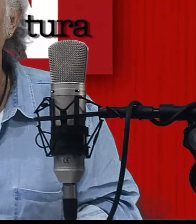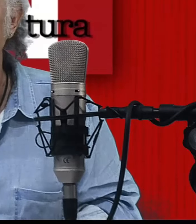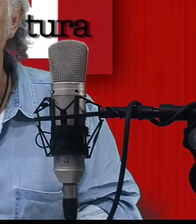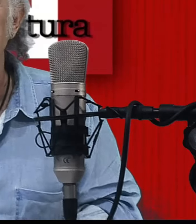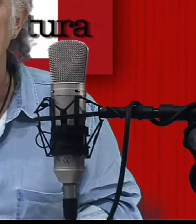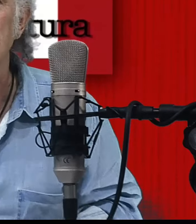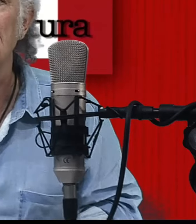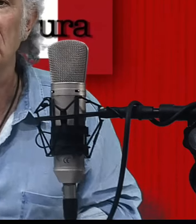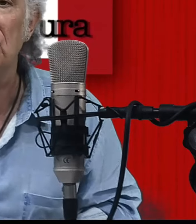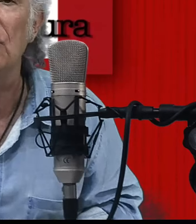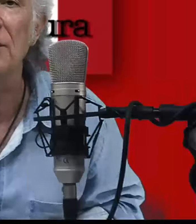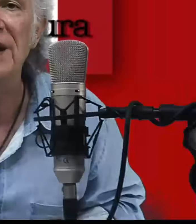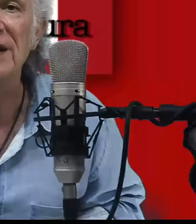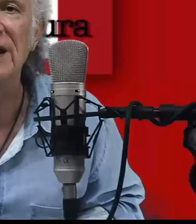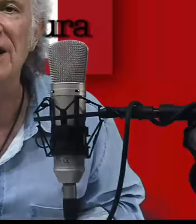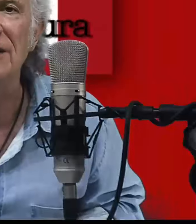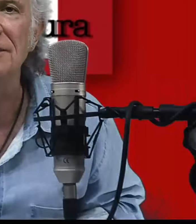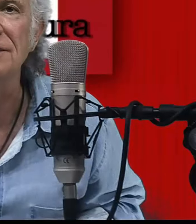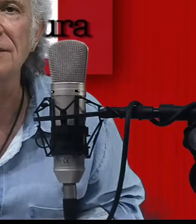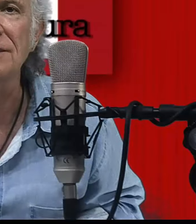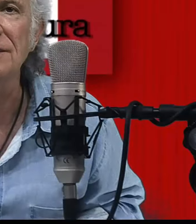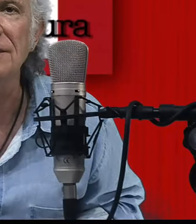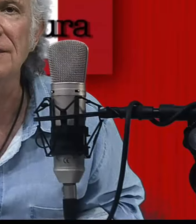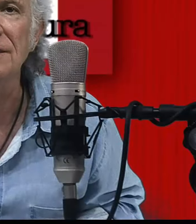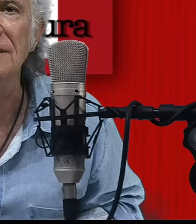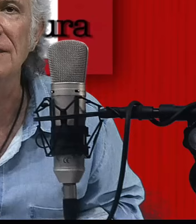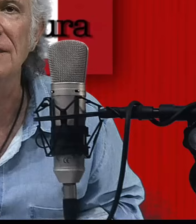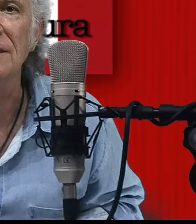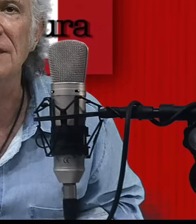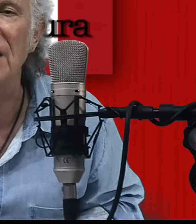para sucumbir ante él